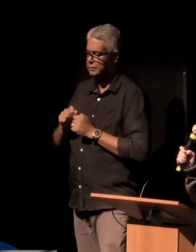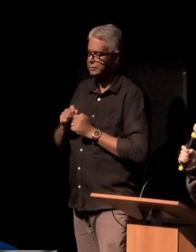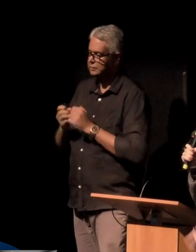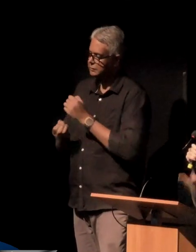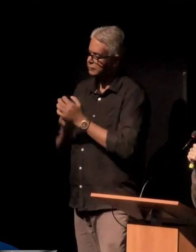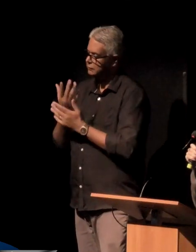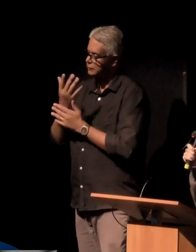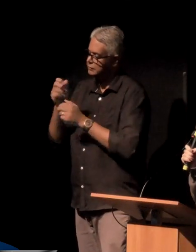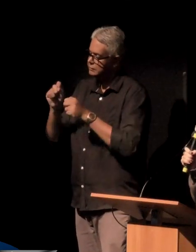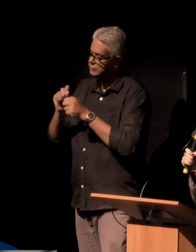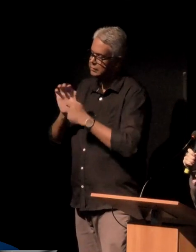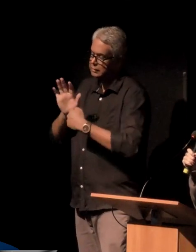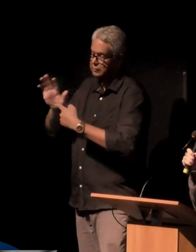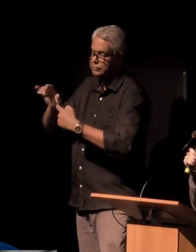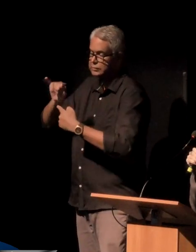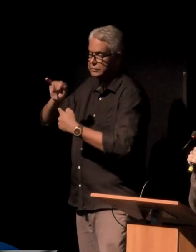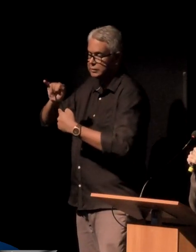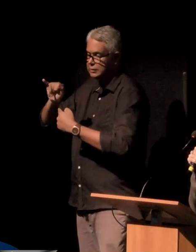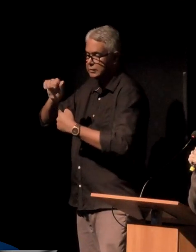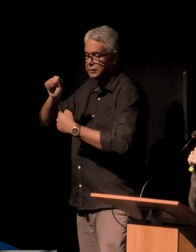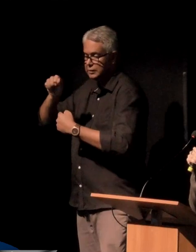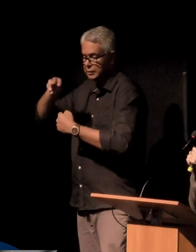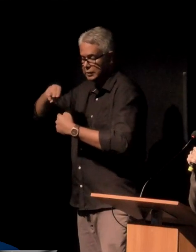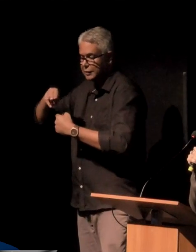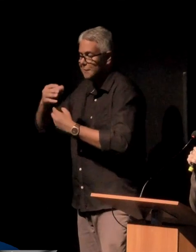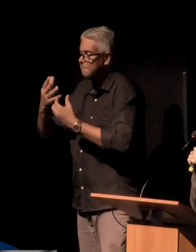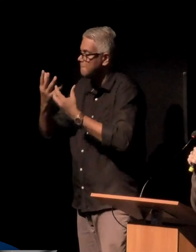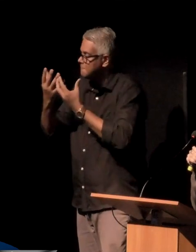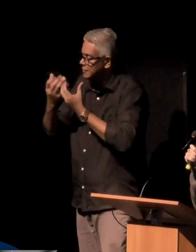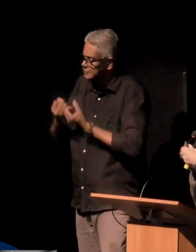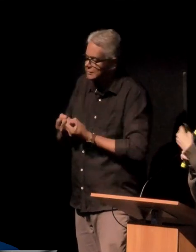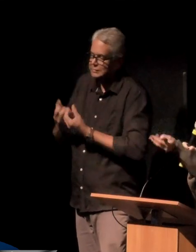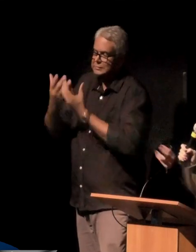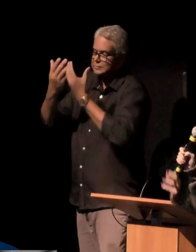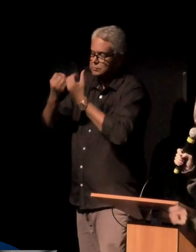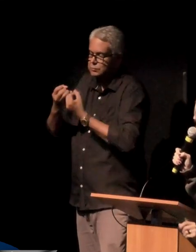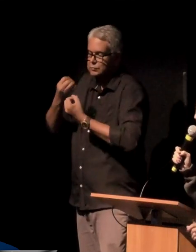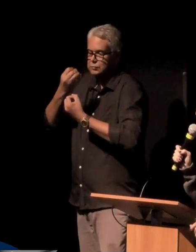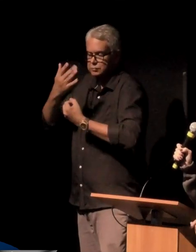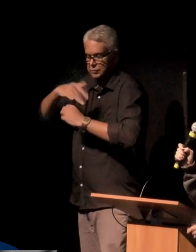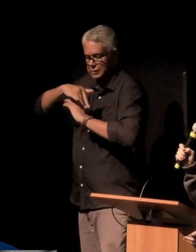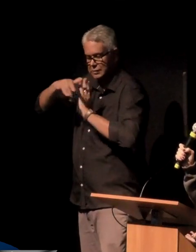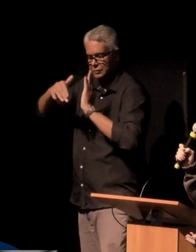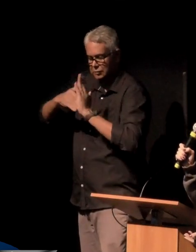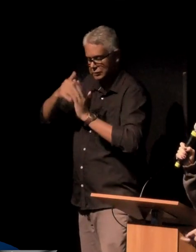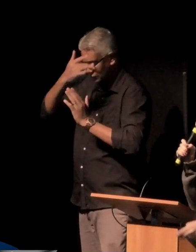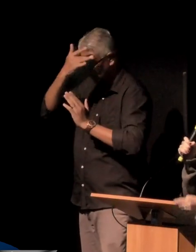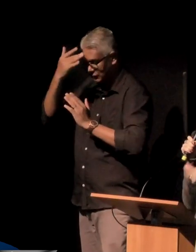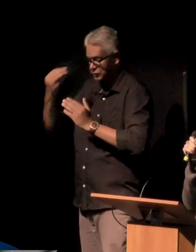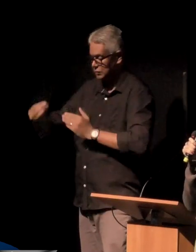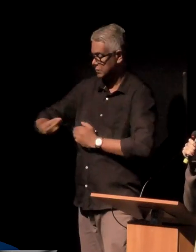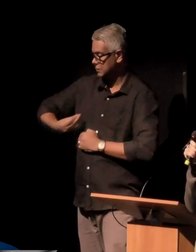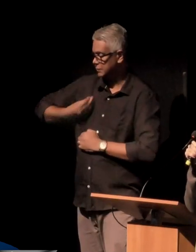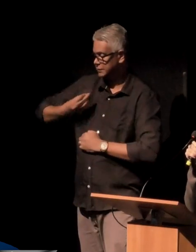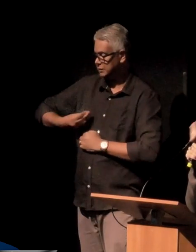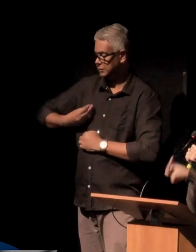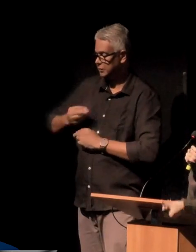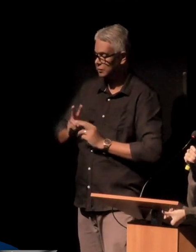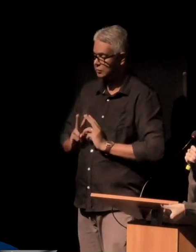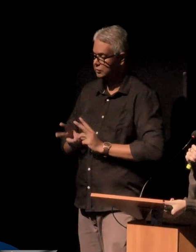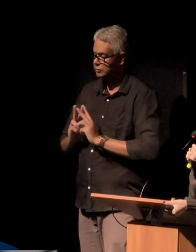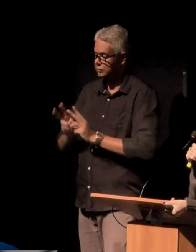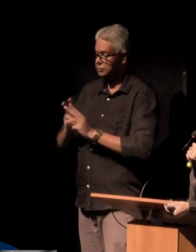amostra de ano e foi tão bem aceito pelos pelas pessoas que participaram que a gente deu o andamento né E aí agora